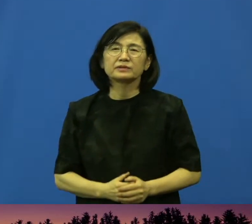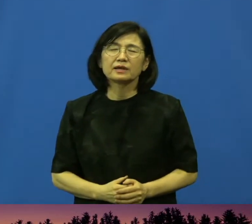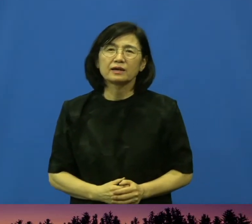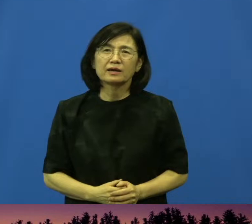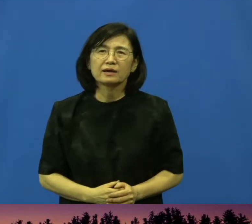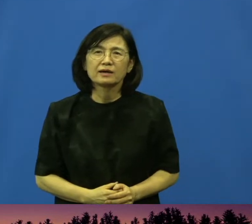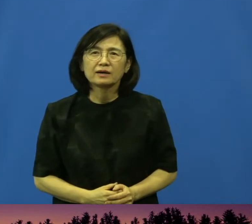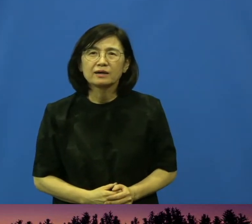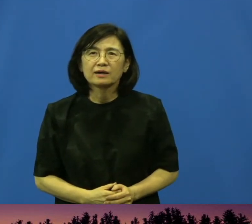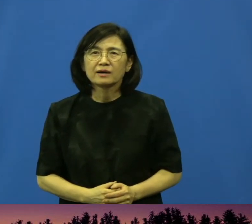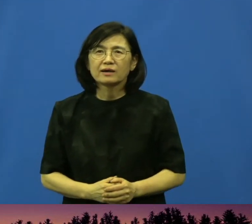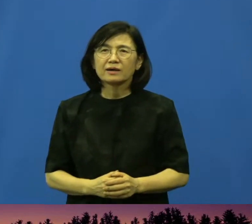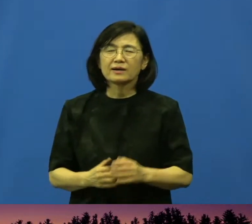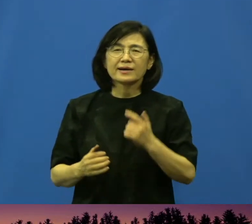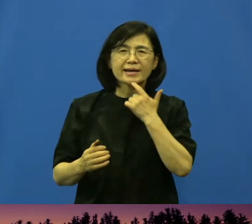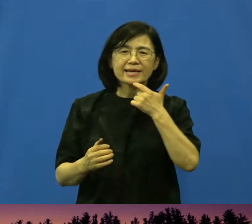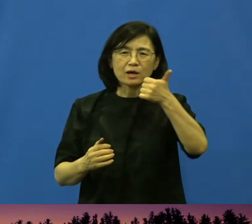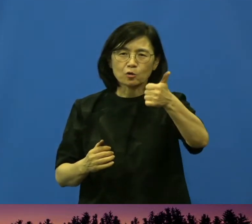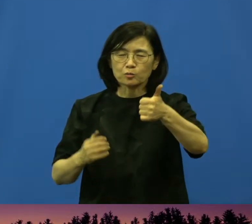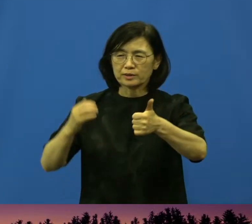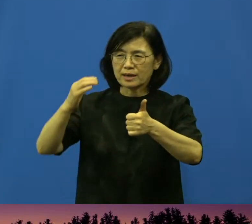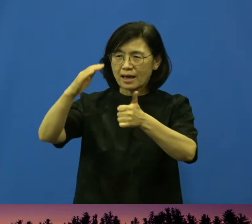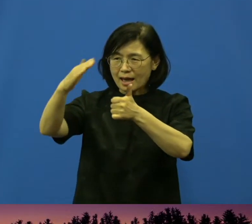나를 축복하게 해달라고 애원합니다.